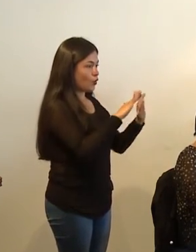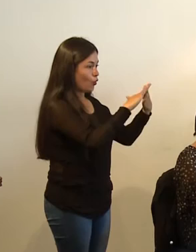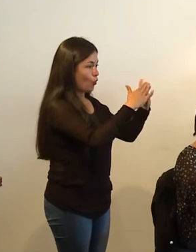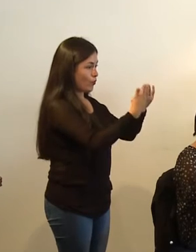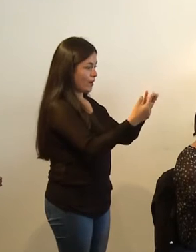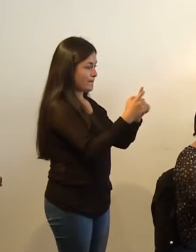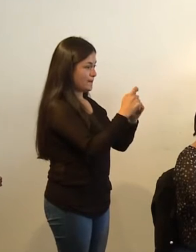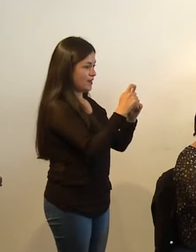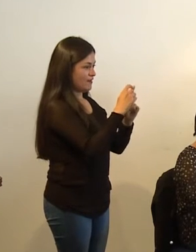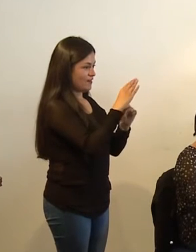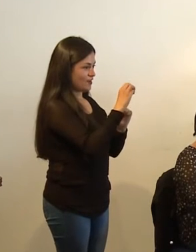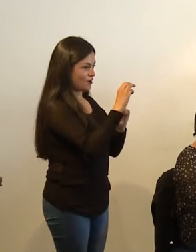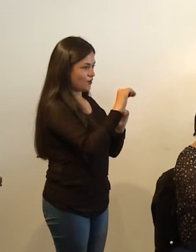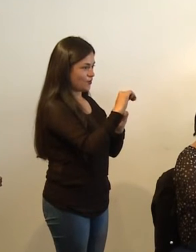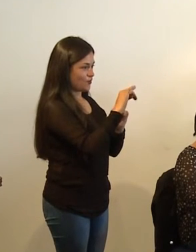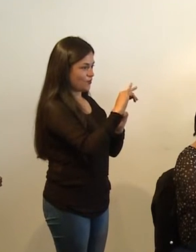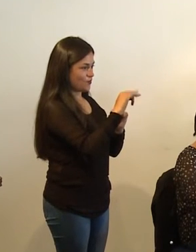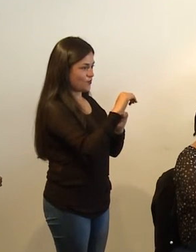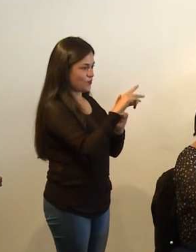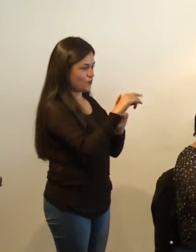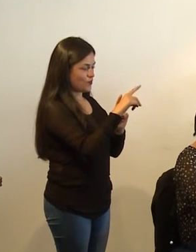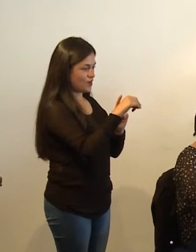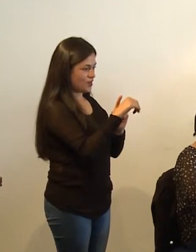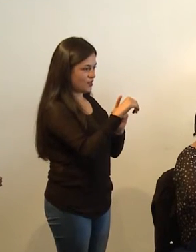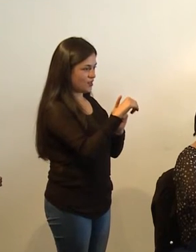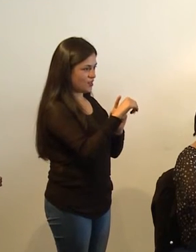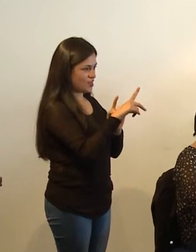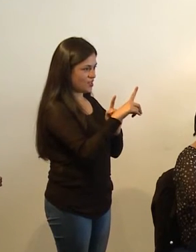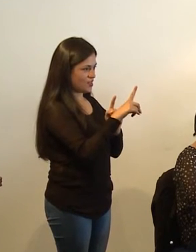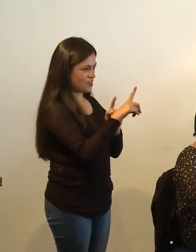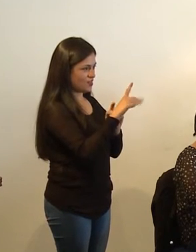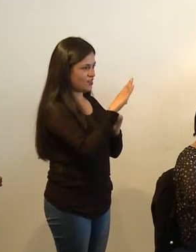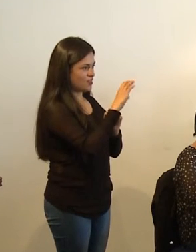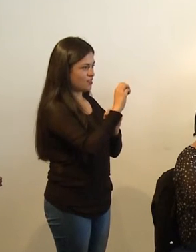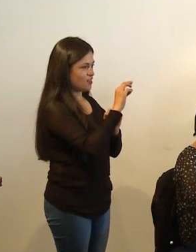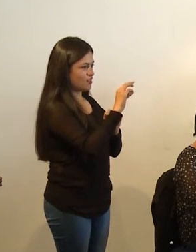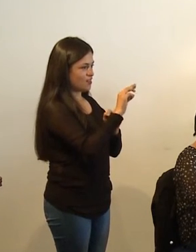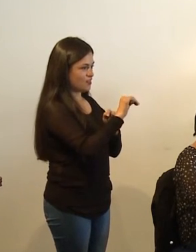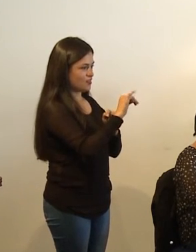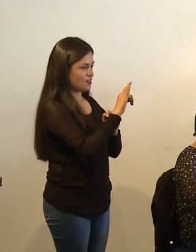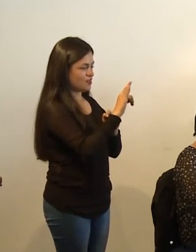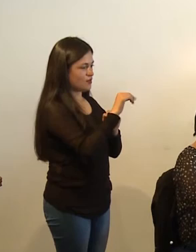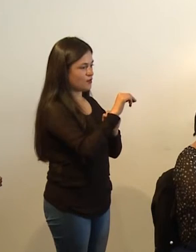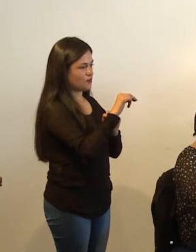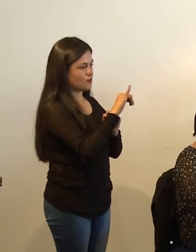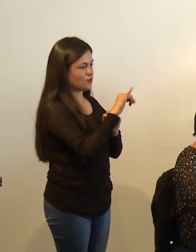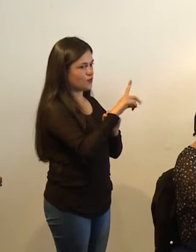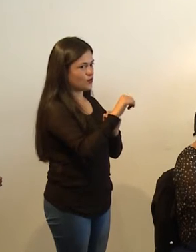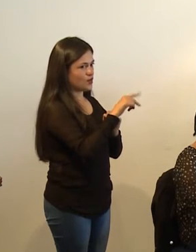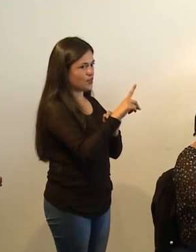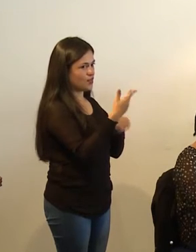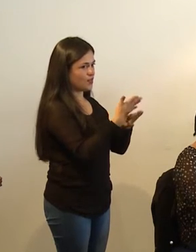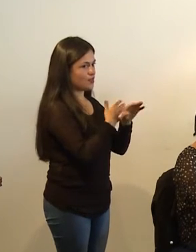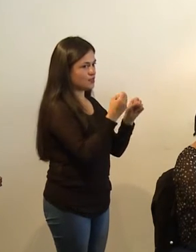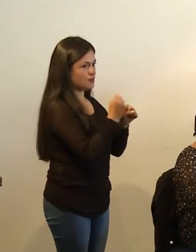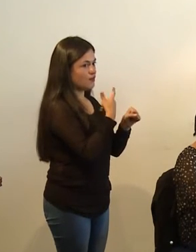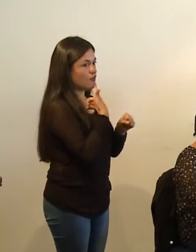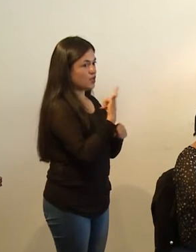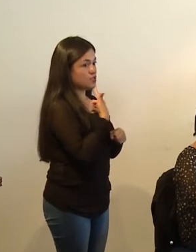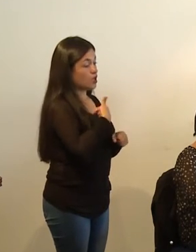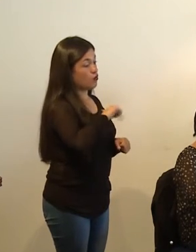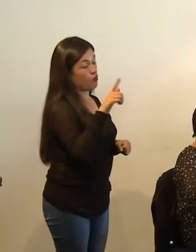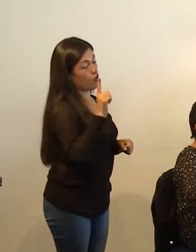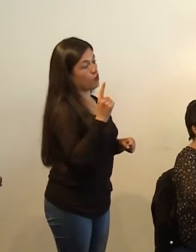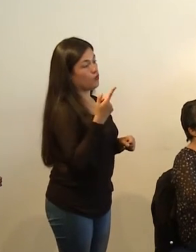lo comunitario, estaban presentes. ¿Ve? Muchos de estos grupos, por ejemplo, de base, con los que trabajábamos, a los que pertenecíamos, decíamos, no, es